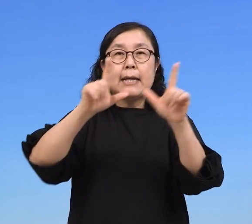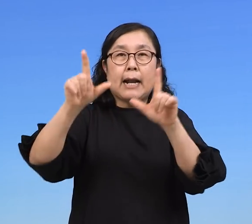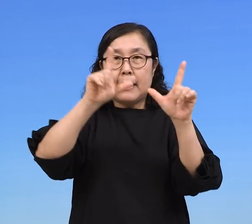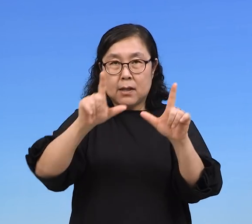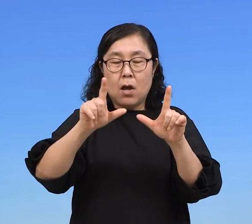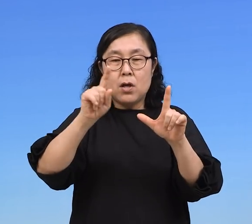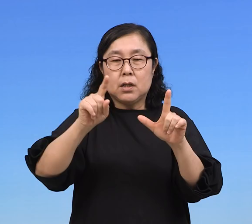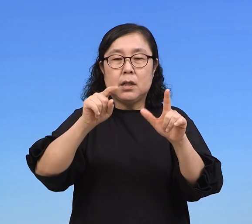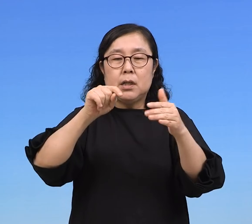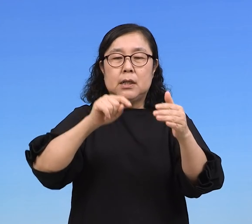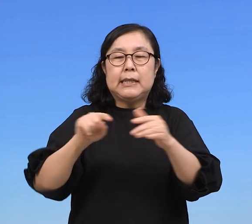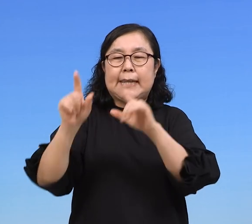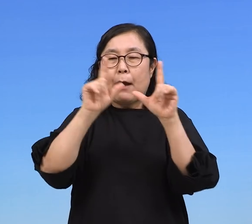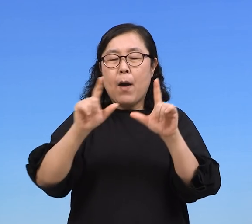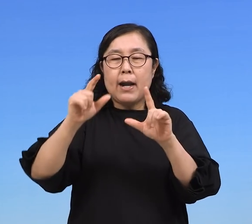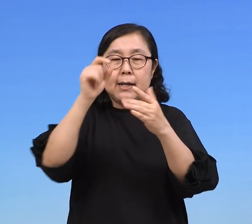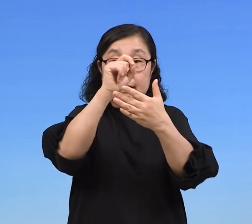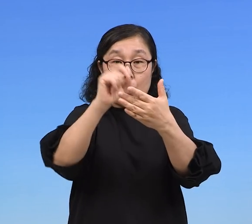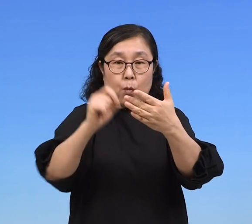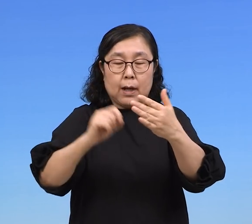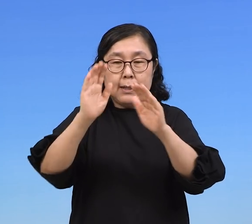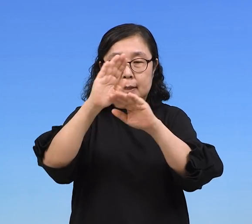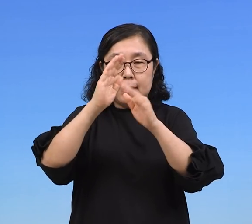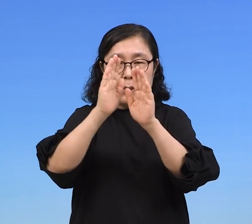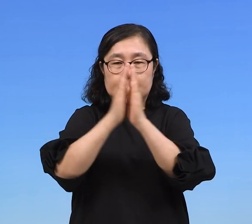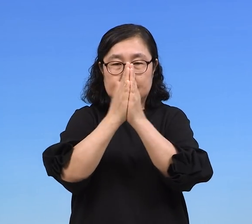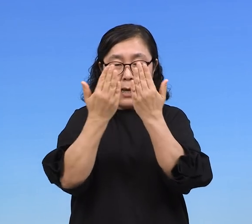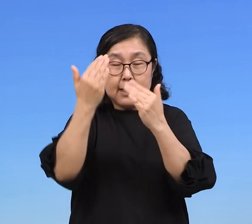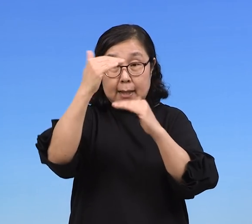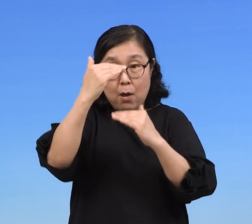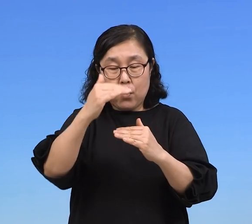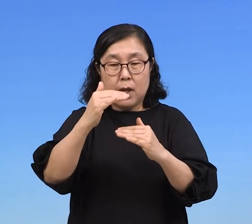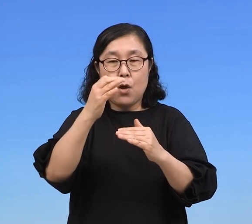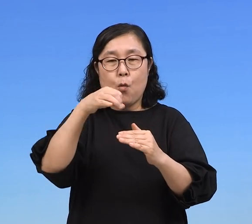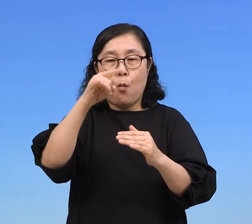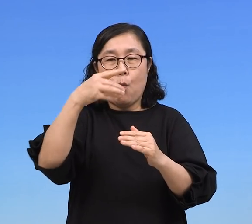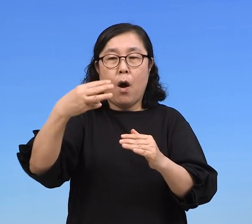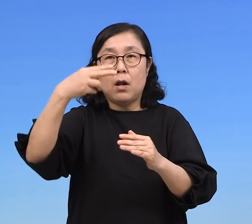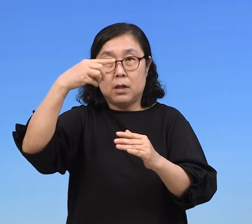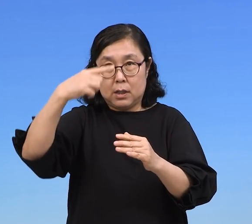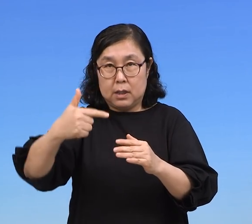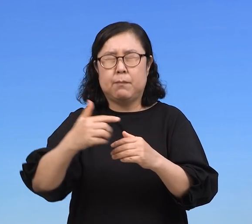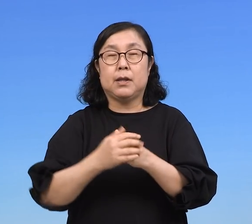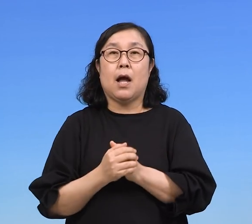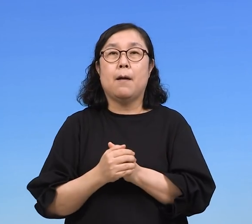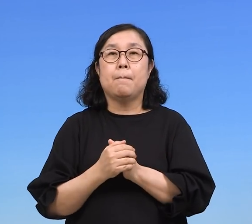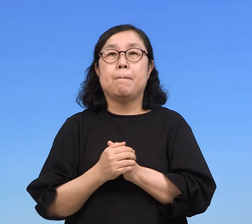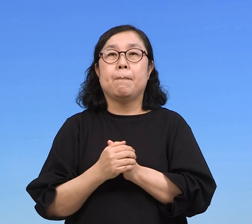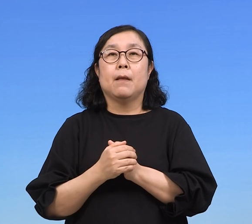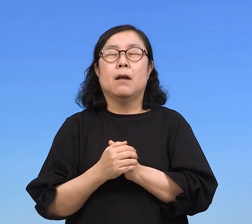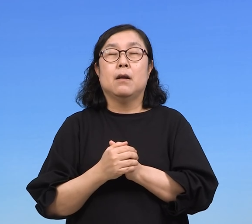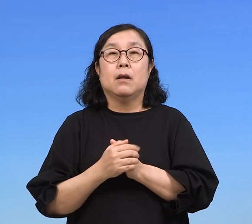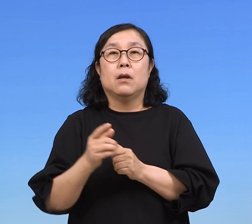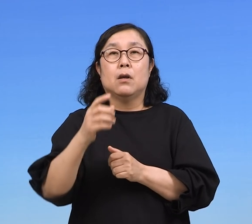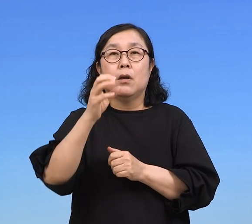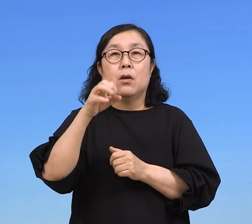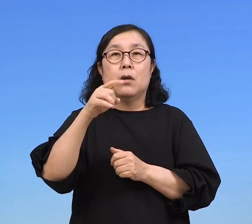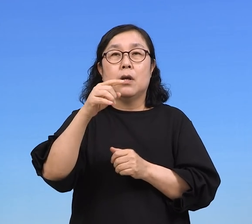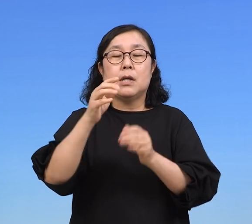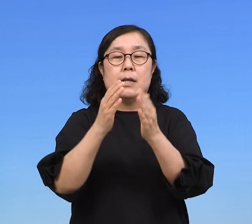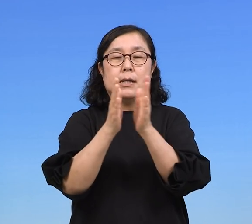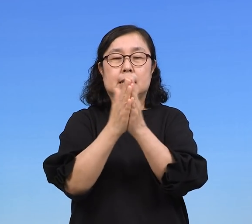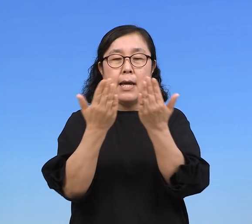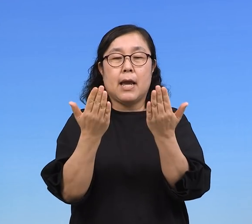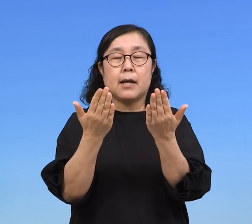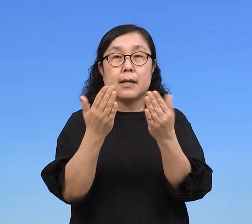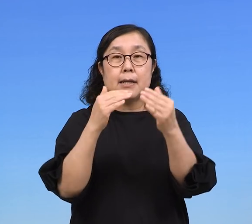가지고 쓴 책이 이게 월든이라는 제목의 책이거든요. 저는 헨리 데이빗 소로의